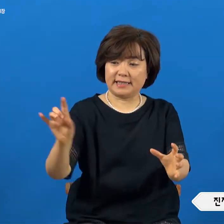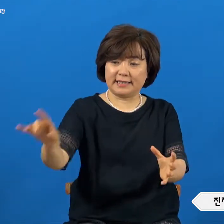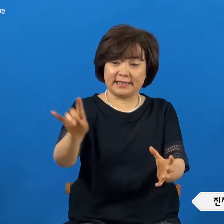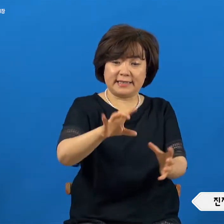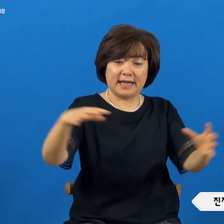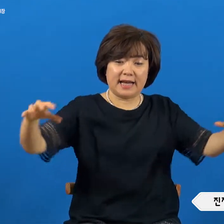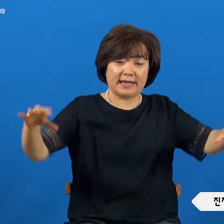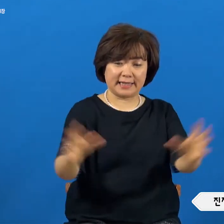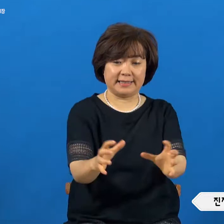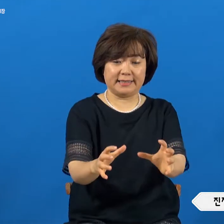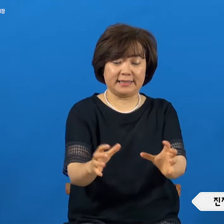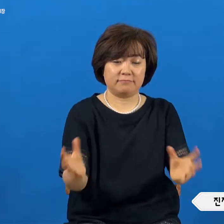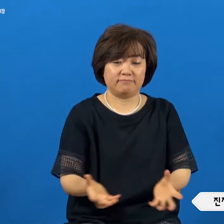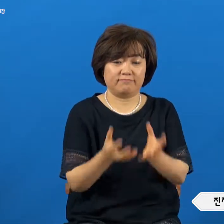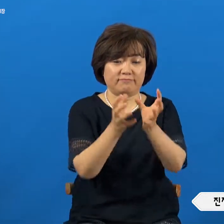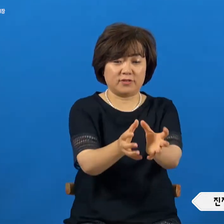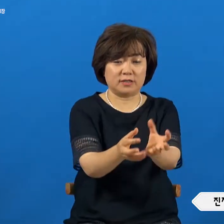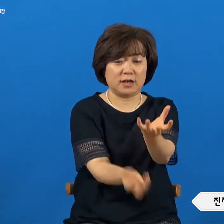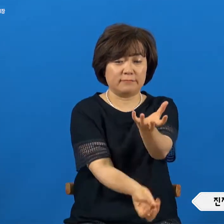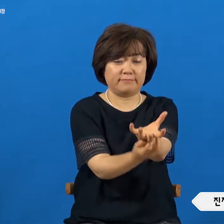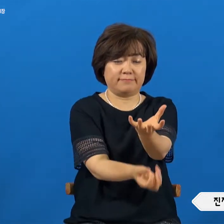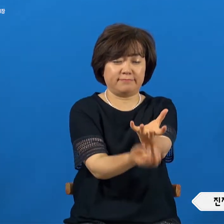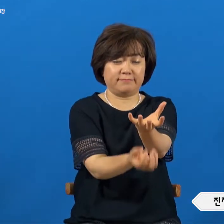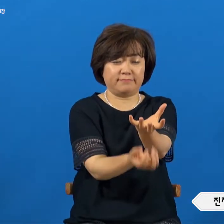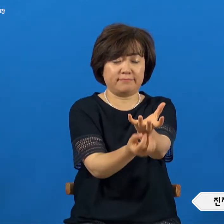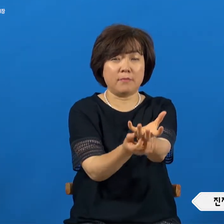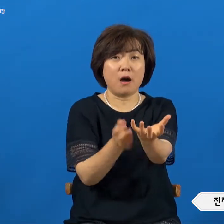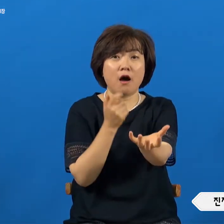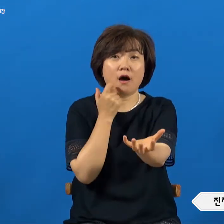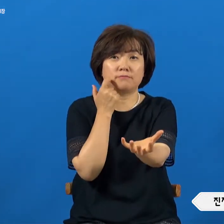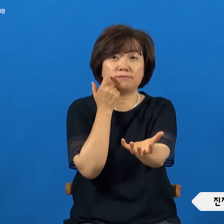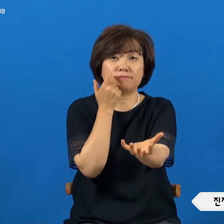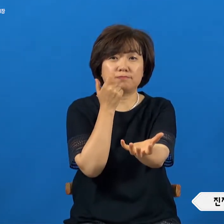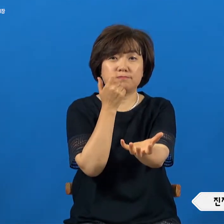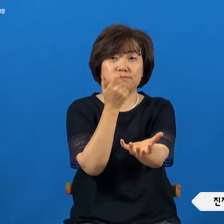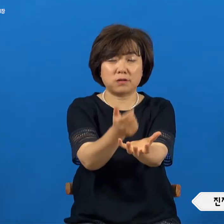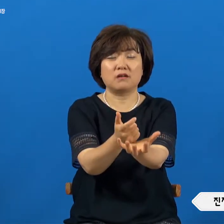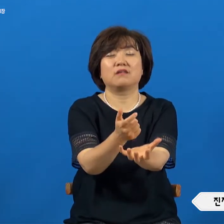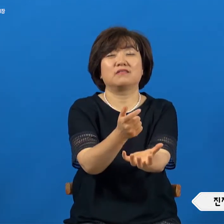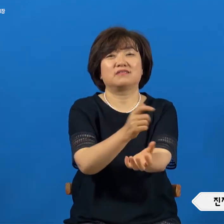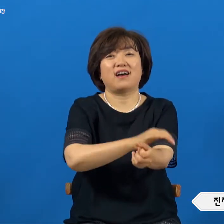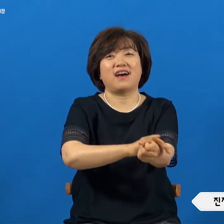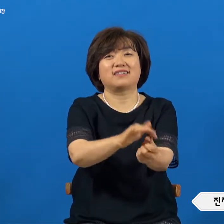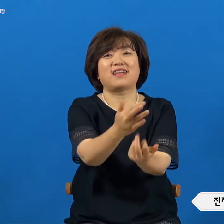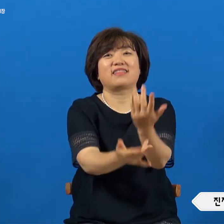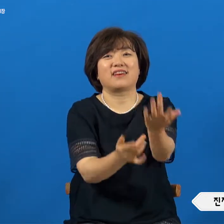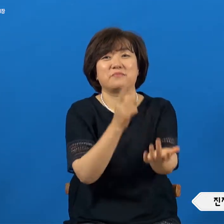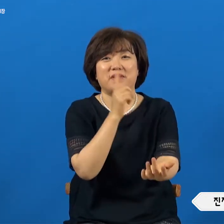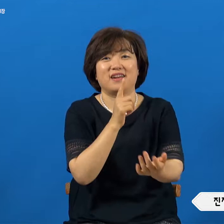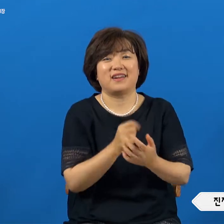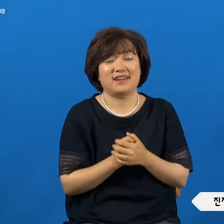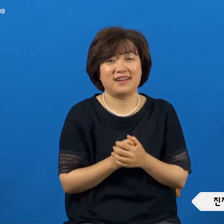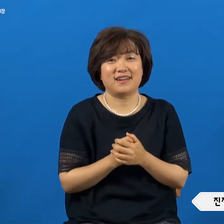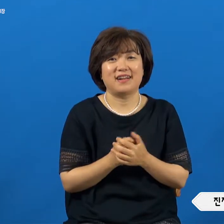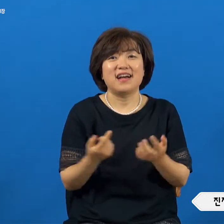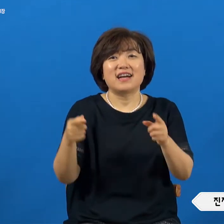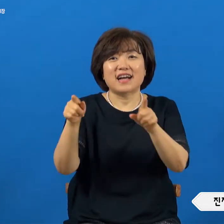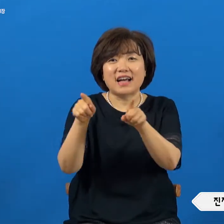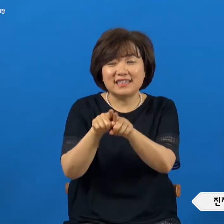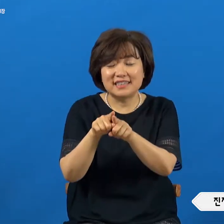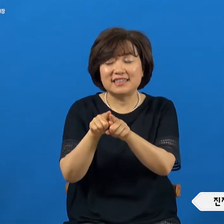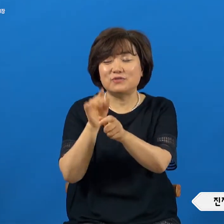그는 이야기합니다. 그렇습니다. 오늘 그렇게 함께 배우고 함께